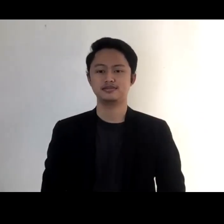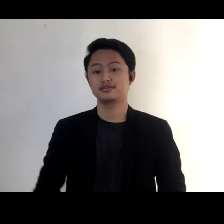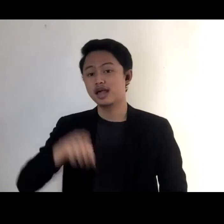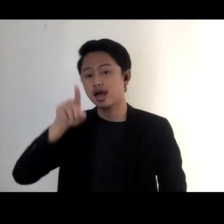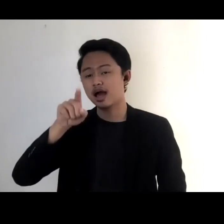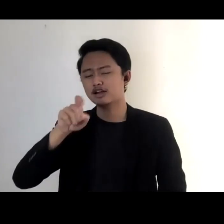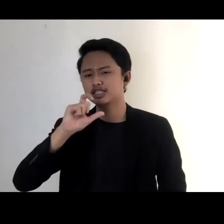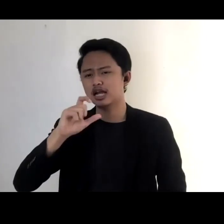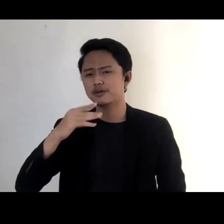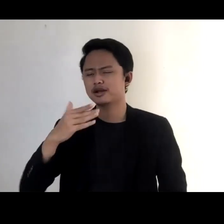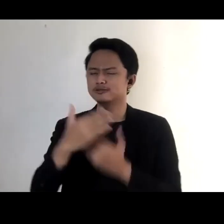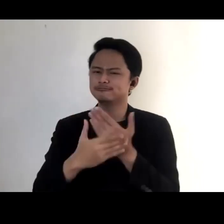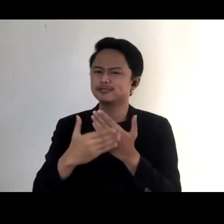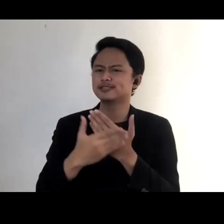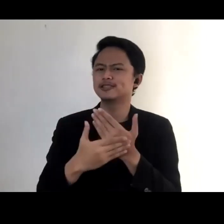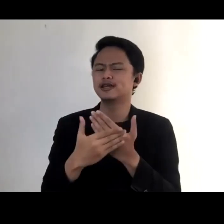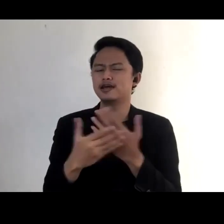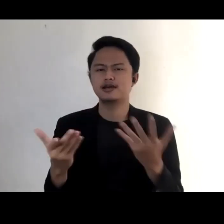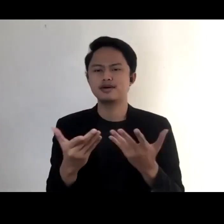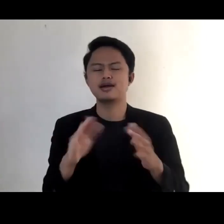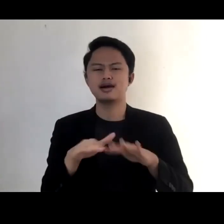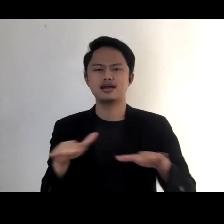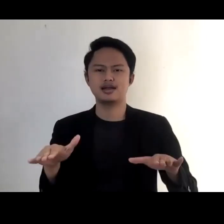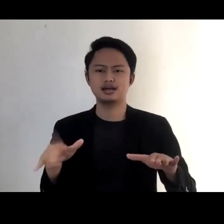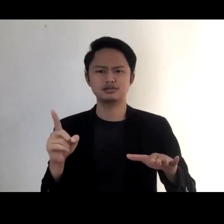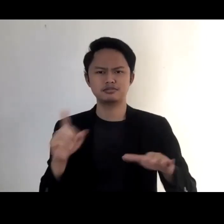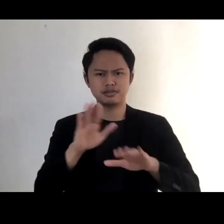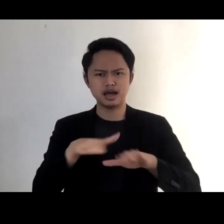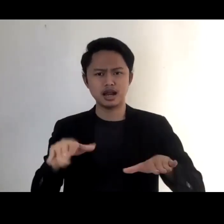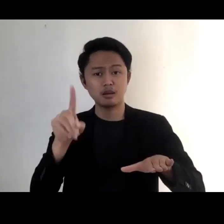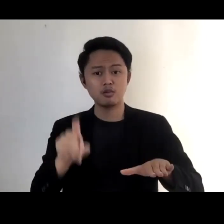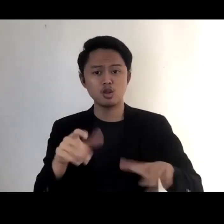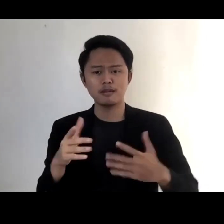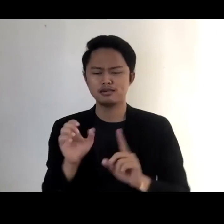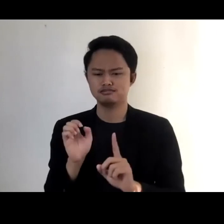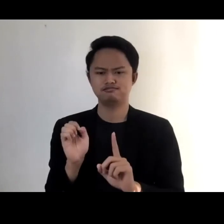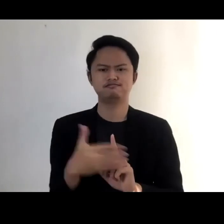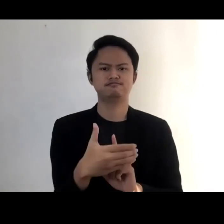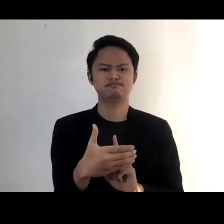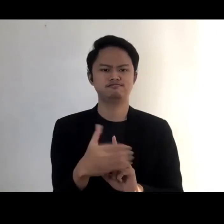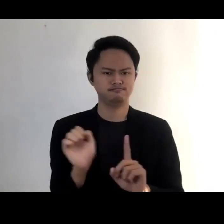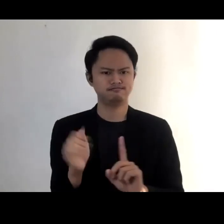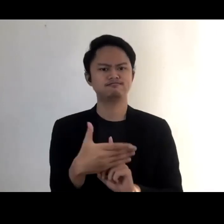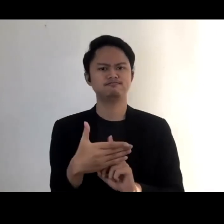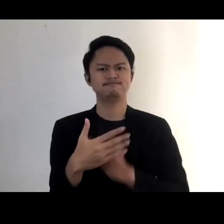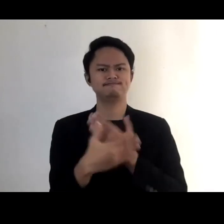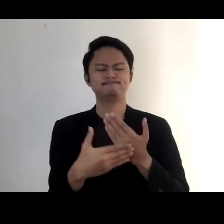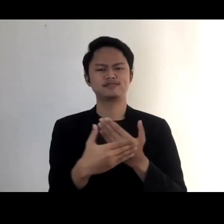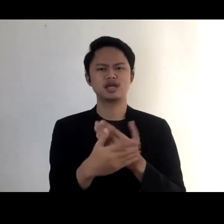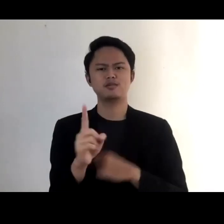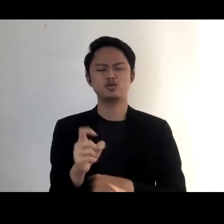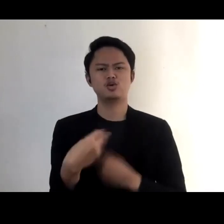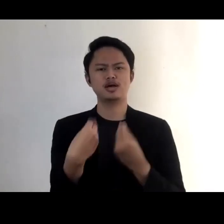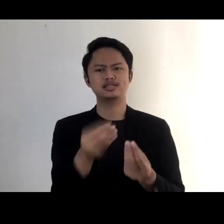penuh kasih sayang kepada anak-anak kita, karena anak-anak kita membutuhkan perlindungan, membutuhkan kasih sayang, terutama dari orang